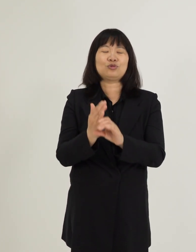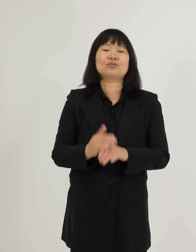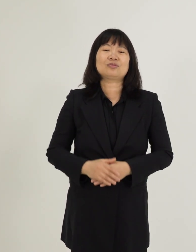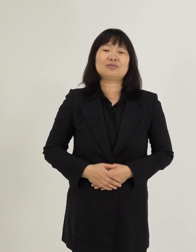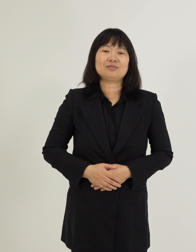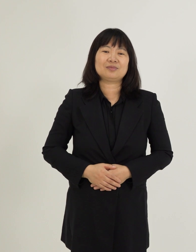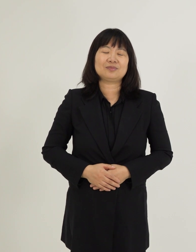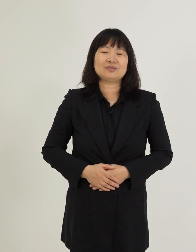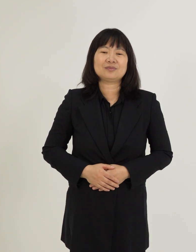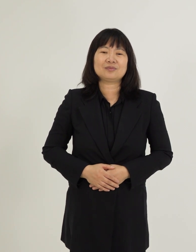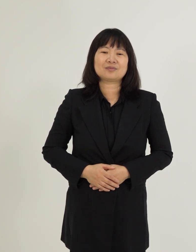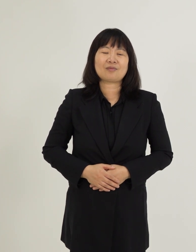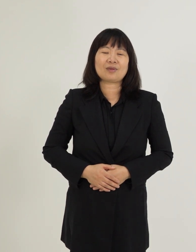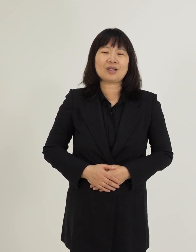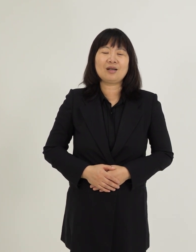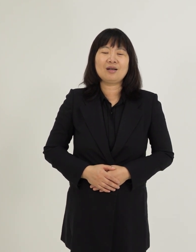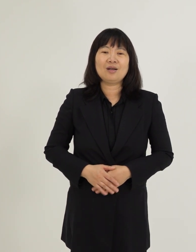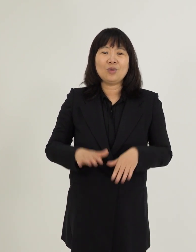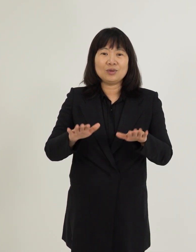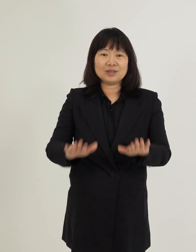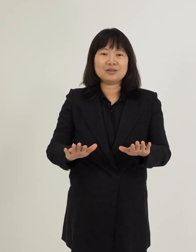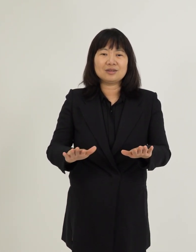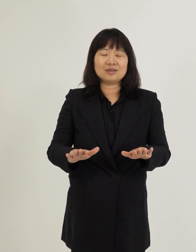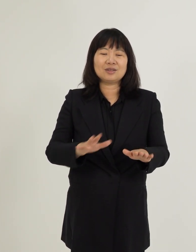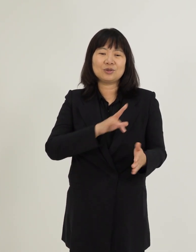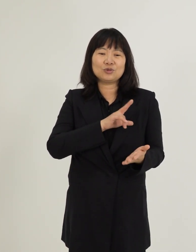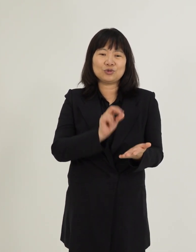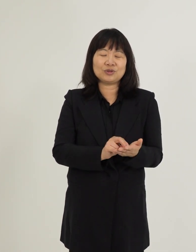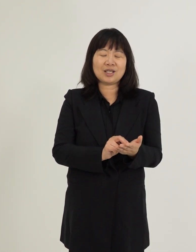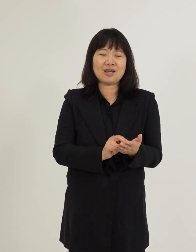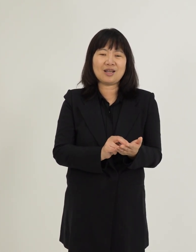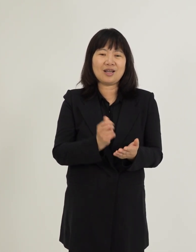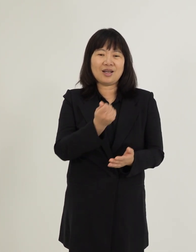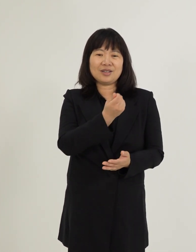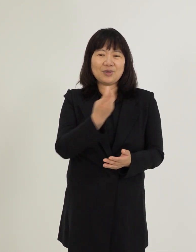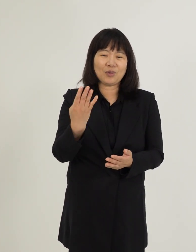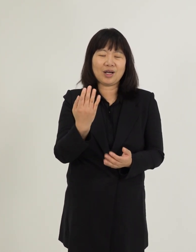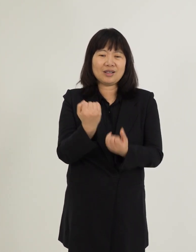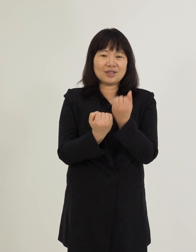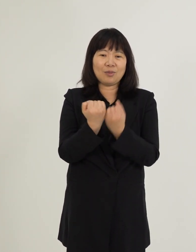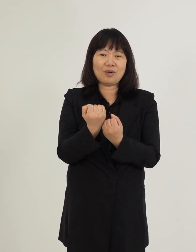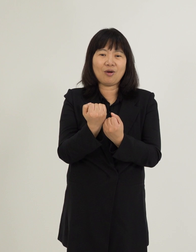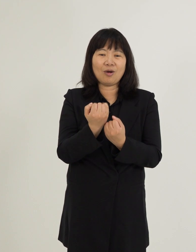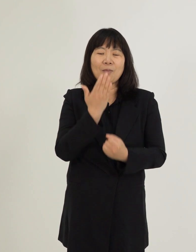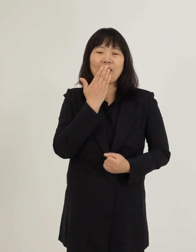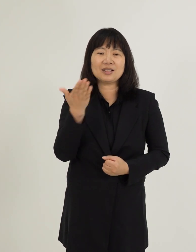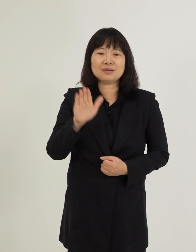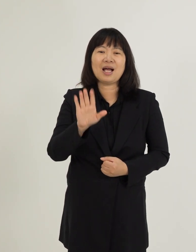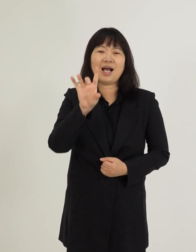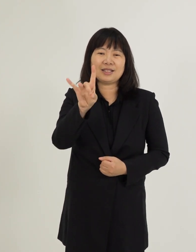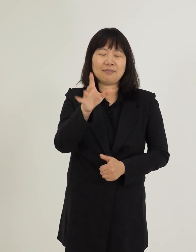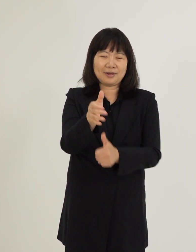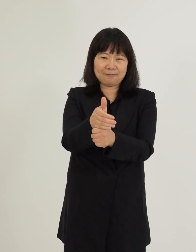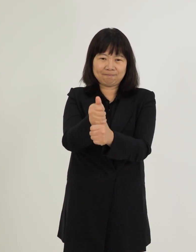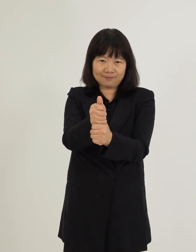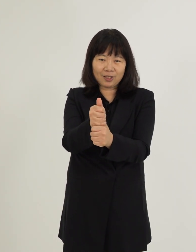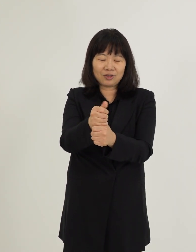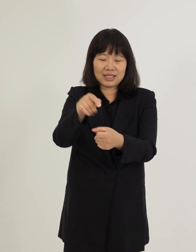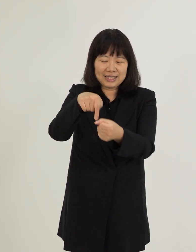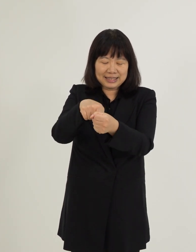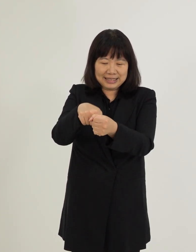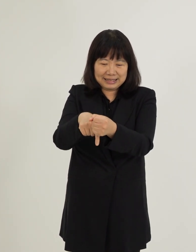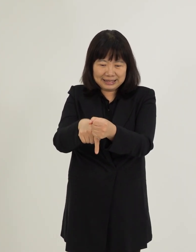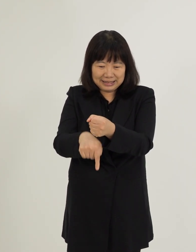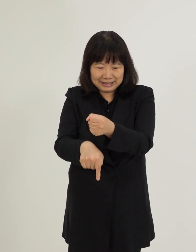오늘 우리는 여러 가지 주제를 몇 가지로 설명할 수 있지만 딱 하나만 붙들고 한번 깊이